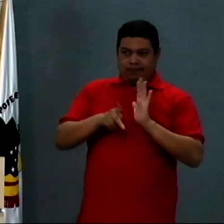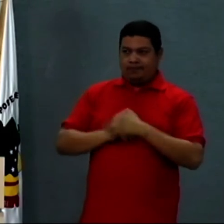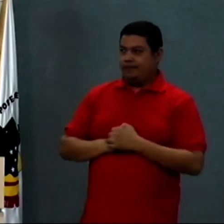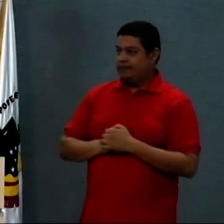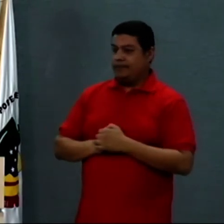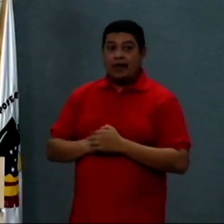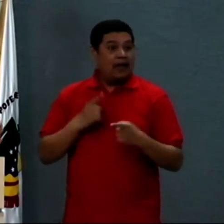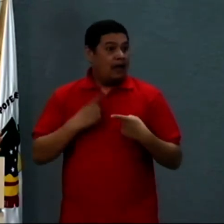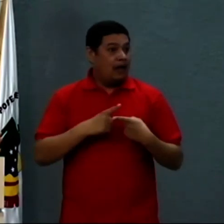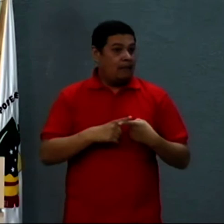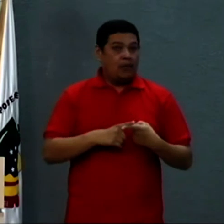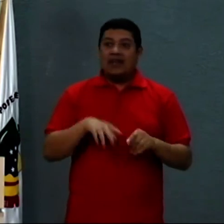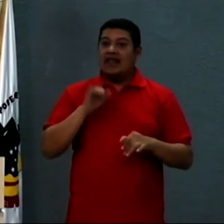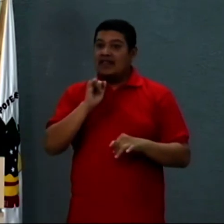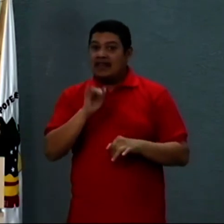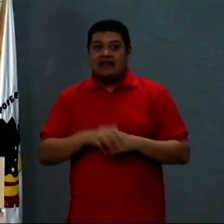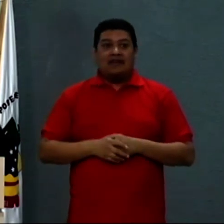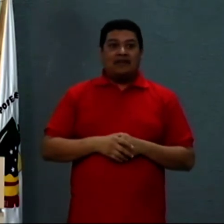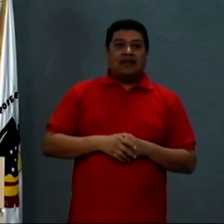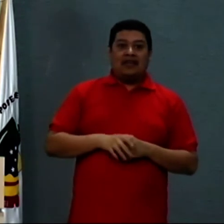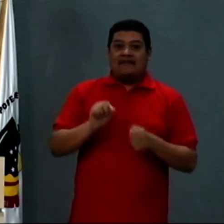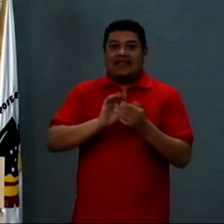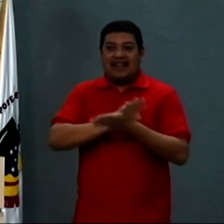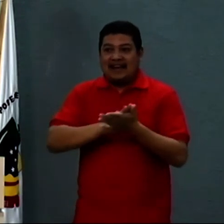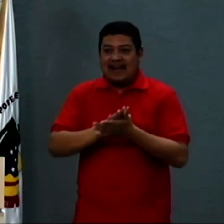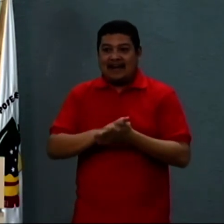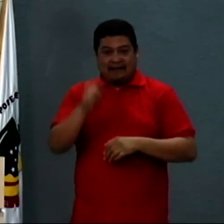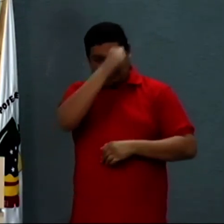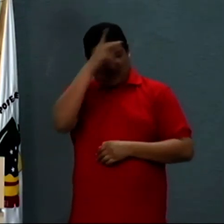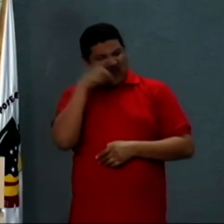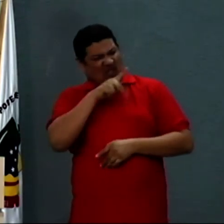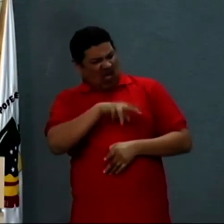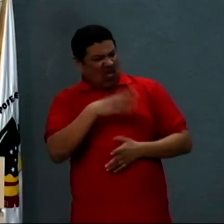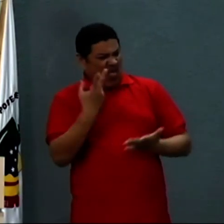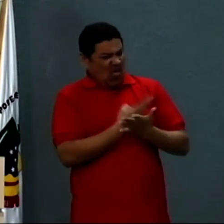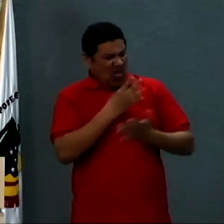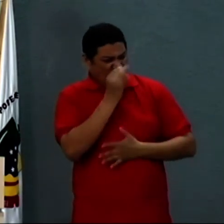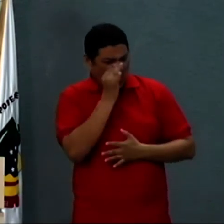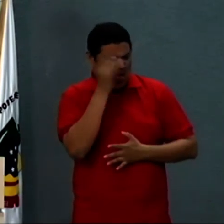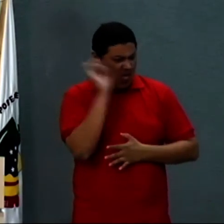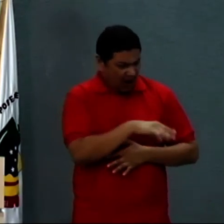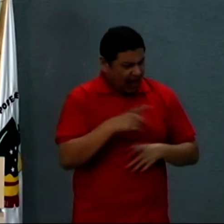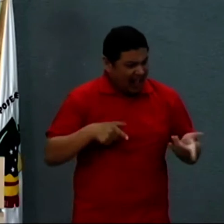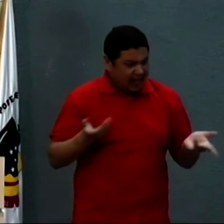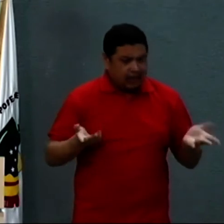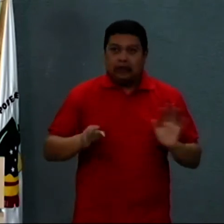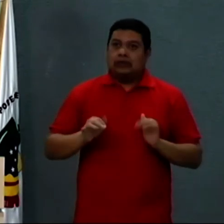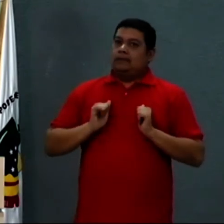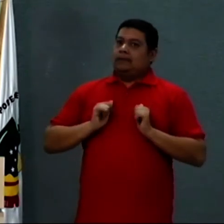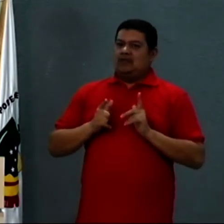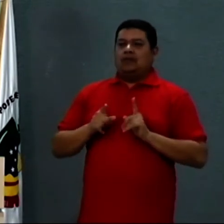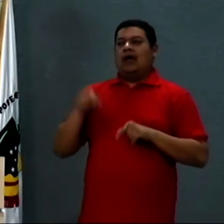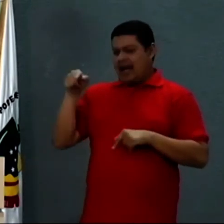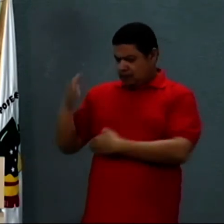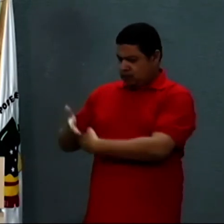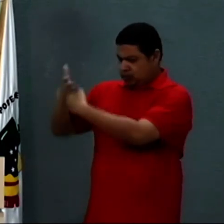investe e não faz, alguém cobra. Ah, você está abandonado, sua casa está suja. Não, ela sempre manteve ali o quintal limpo, a frente da casa, com o muro, e o muro dela